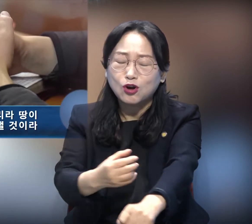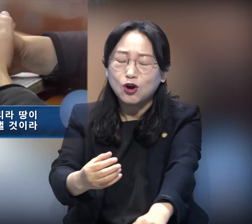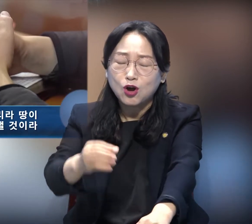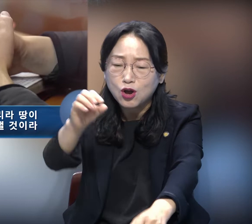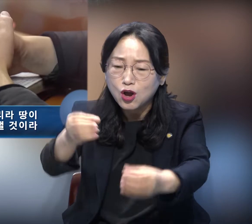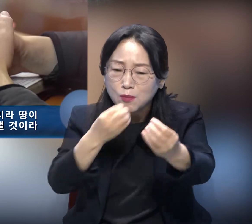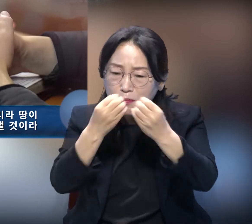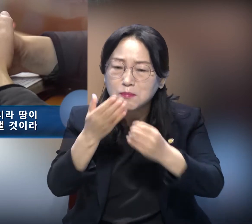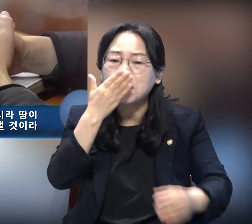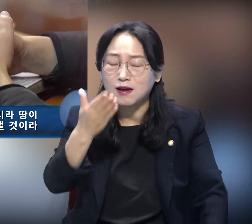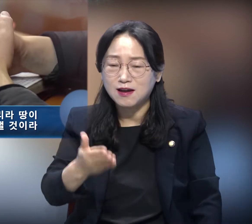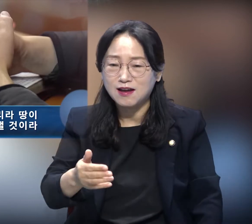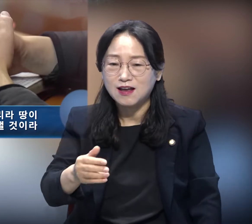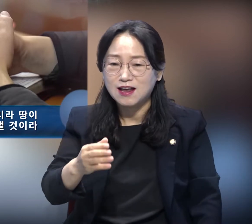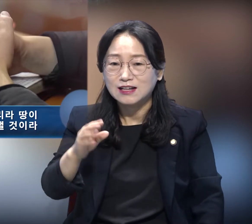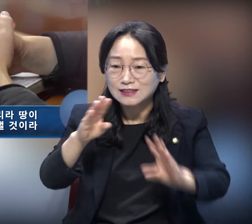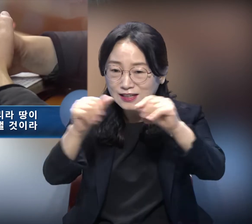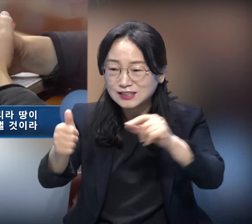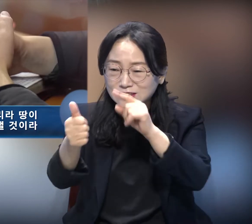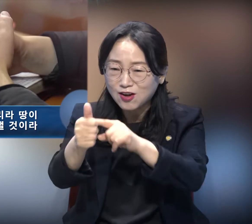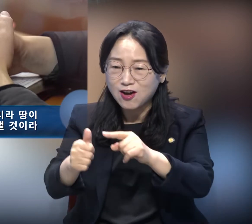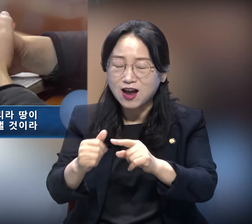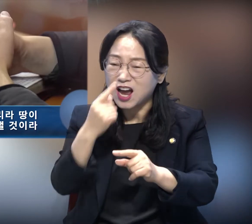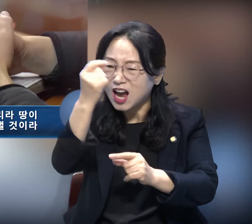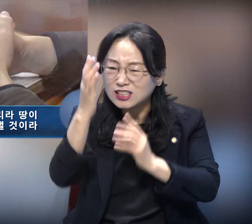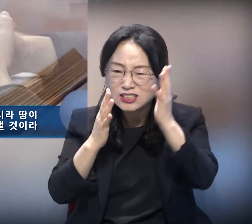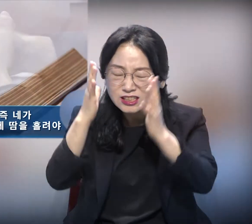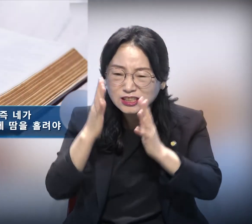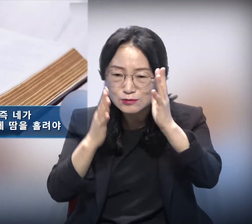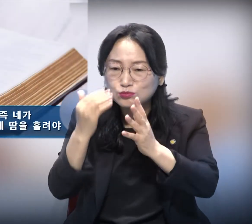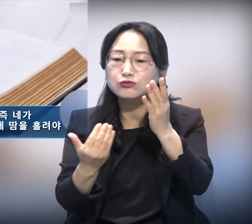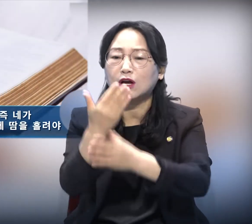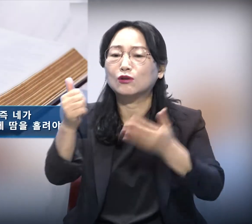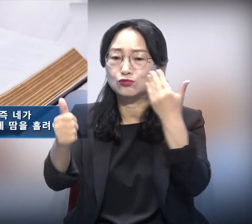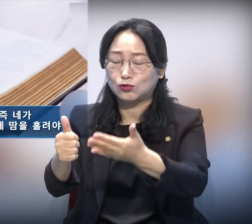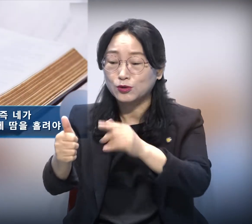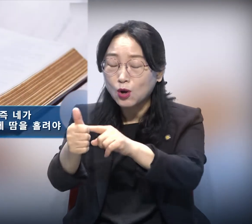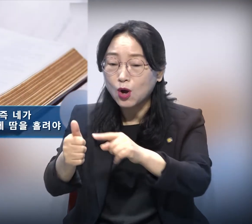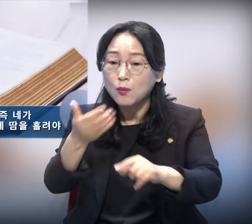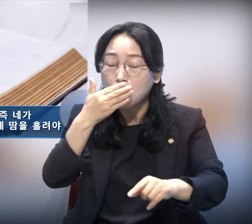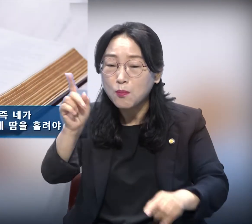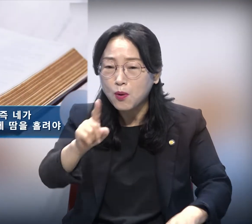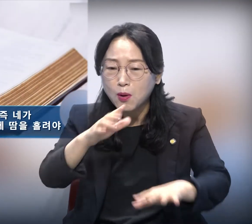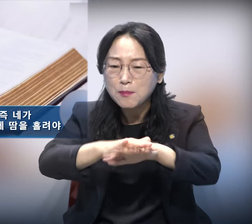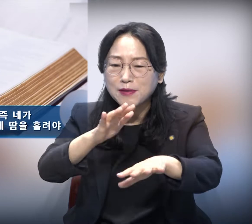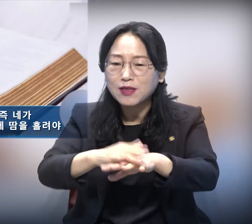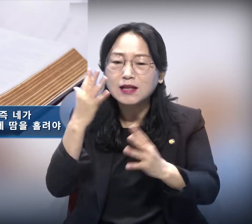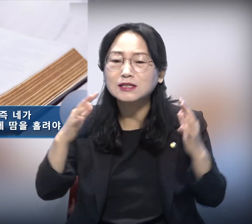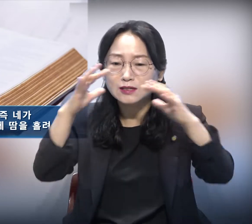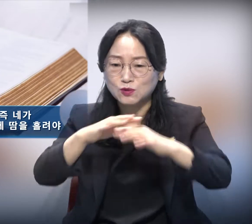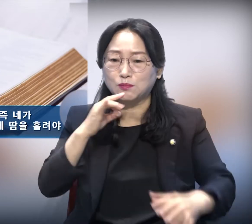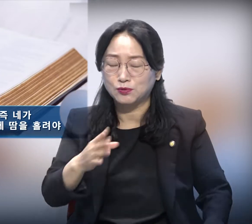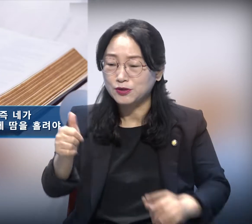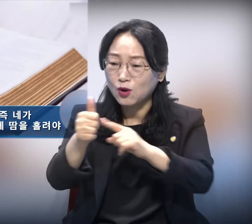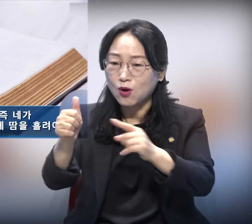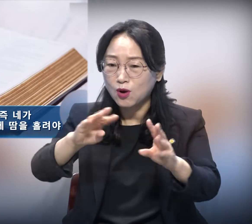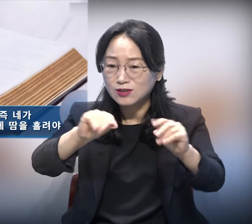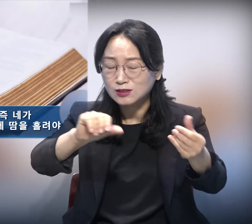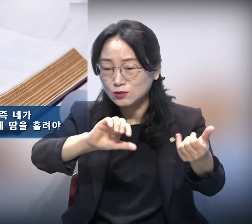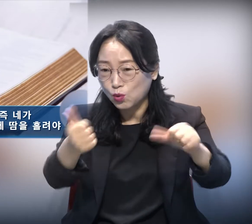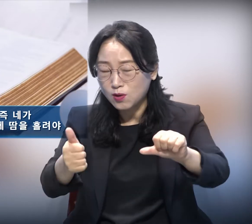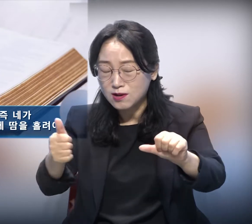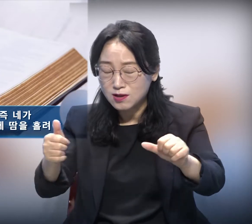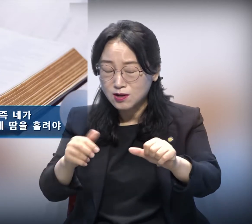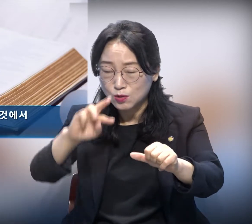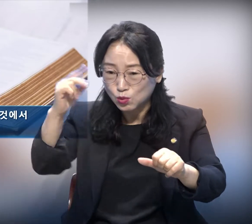먹으리라. 땅이 내게 가시덤불과 엉겅퀴를 낼 것이라. 내가 먹을 것은 밭의 채소인즉 내가 흙으로 돌아갈 때까지 얼굴에